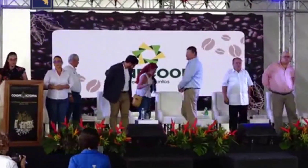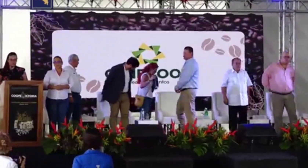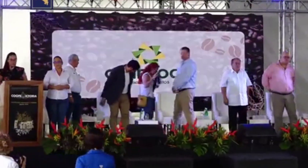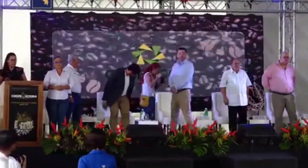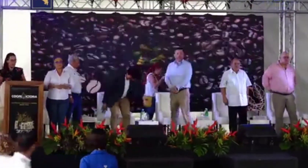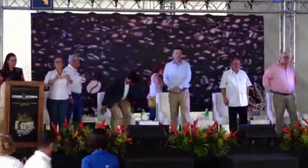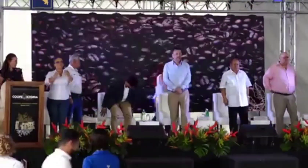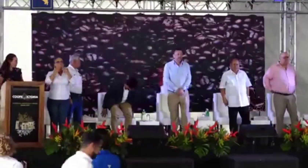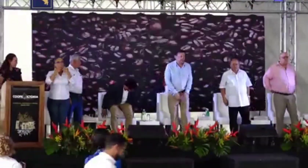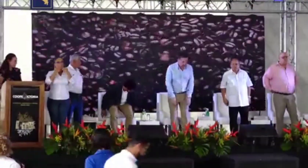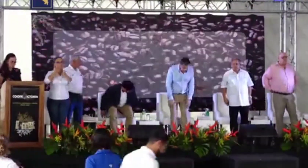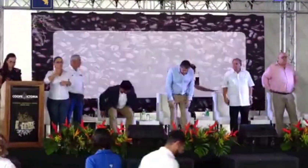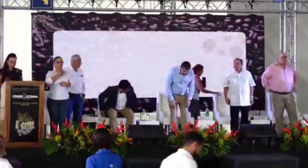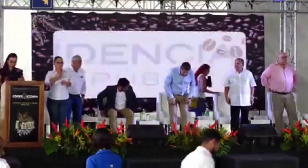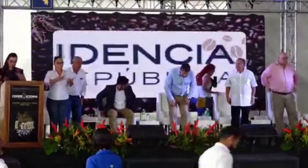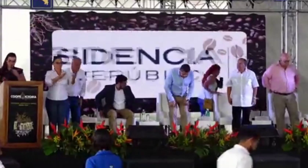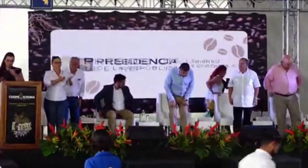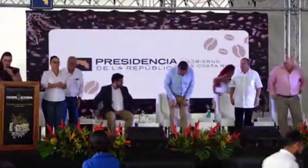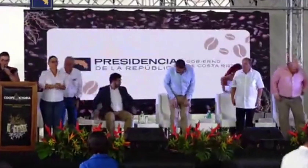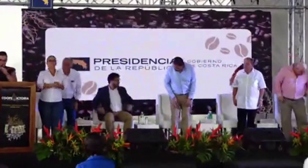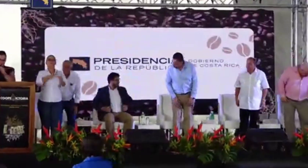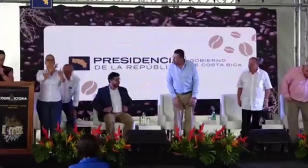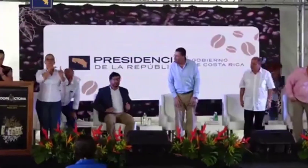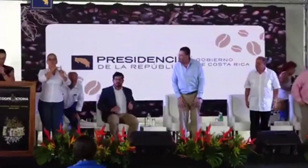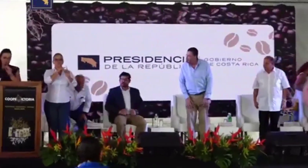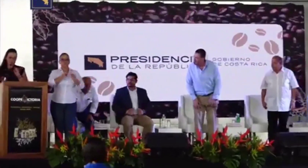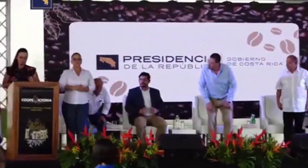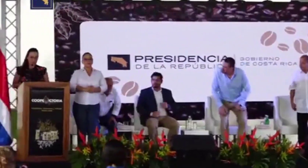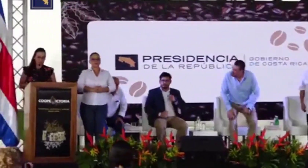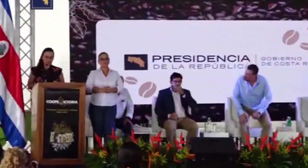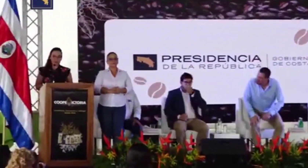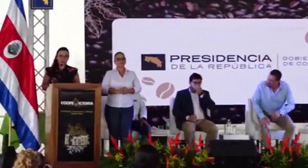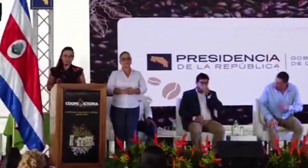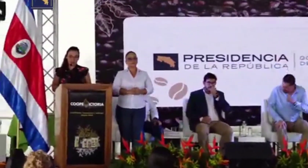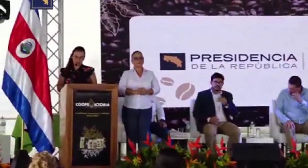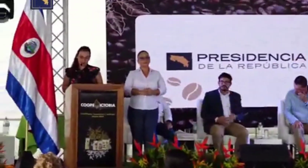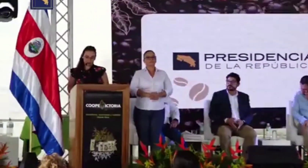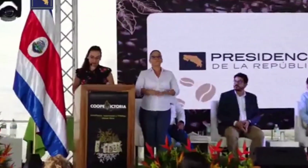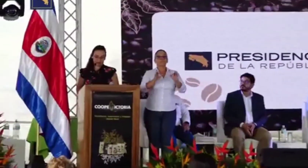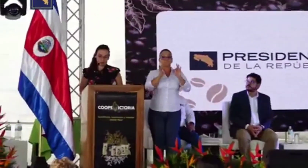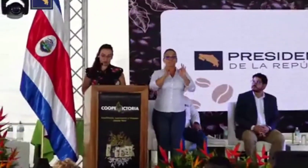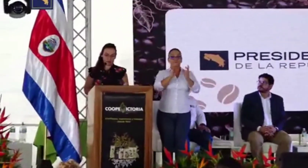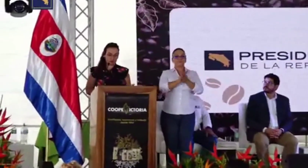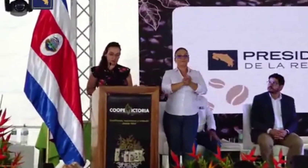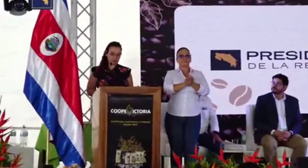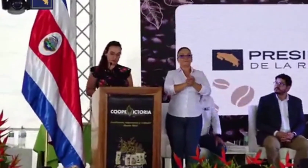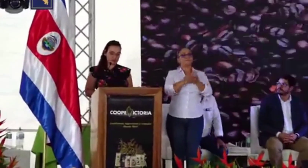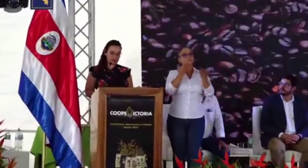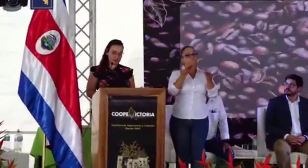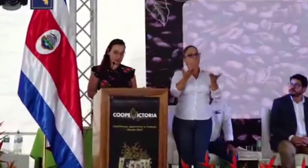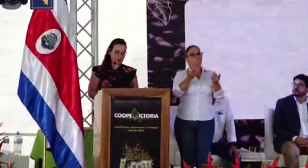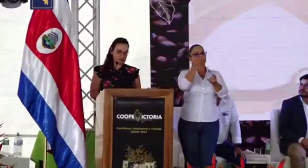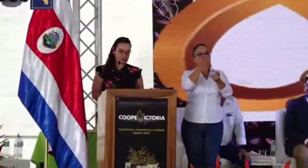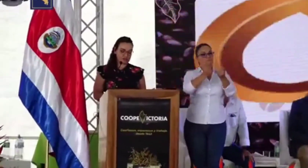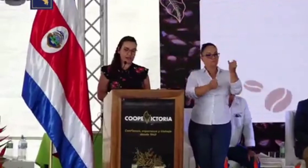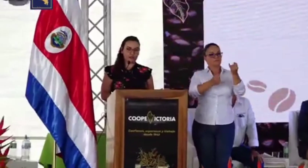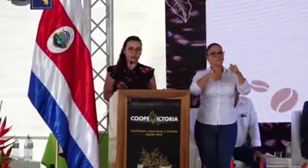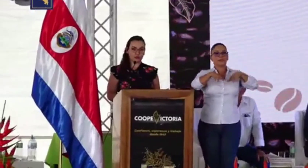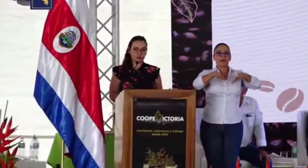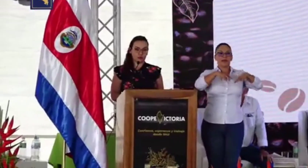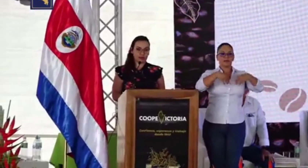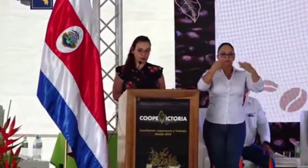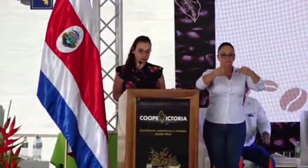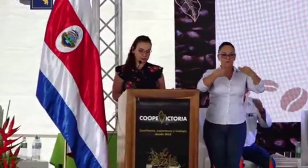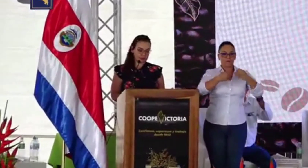Muchas gracias, señor presidente, por sus palabras. De esta manera, estamos dando por finalizado este